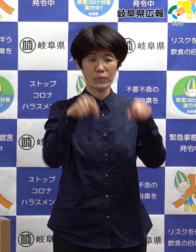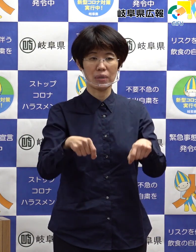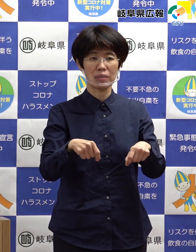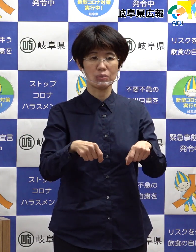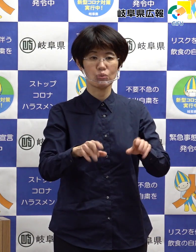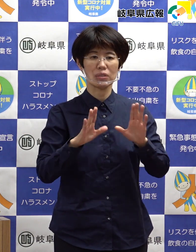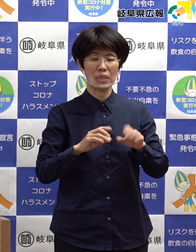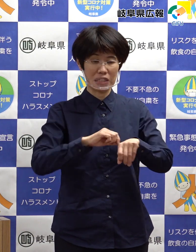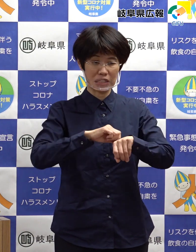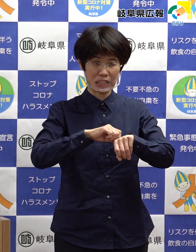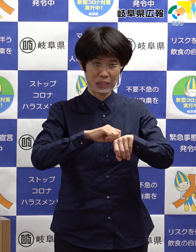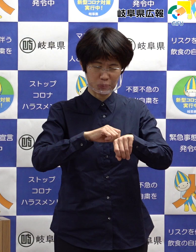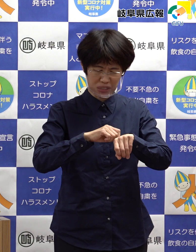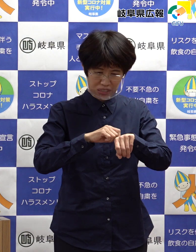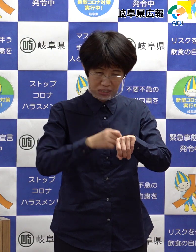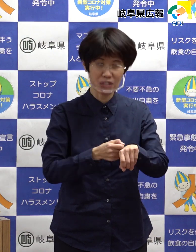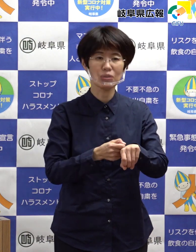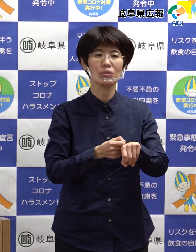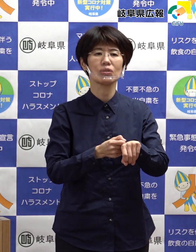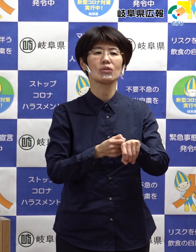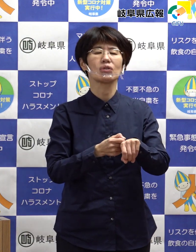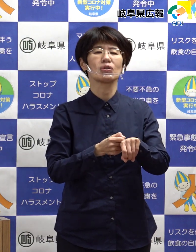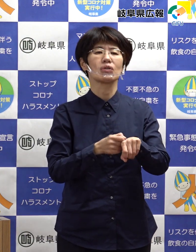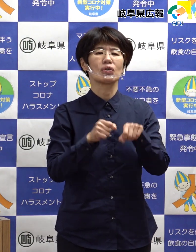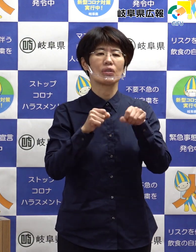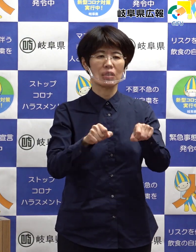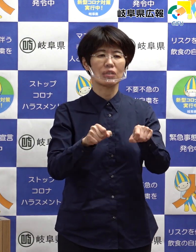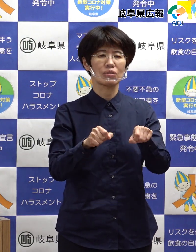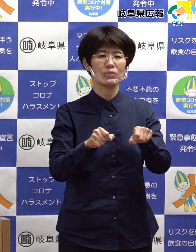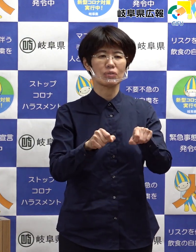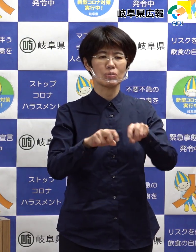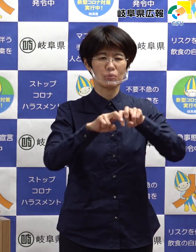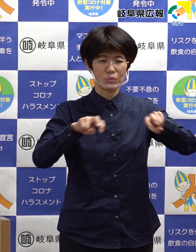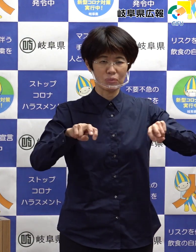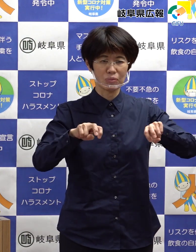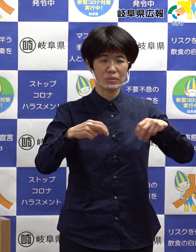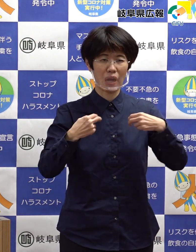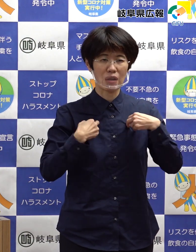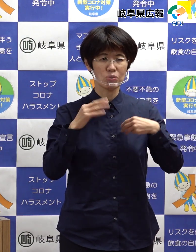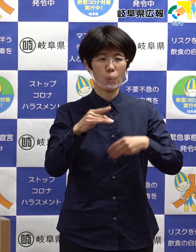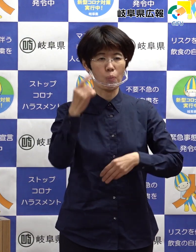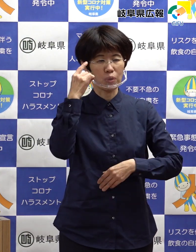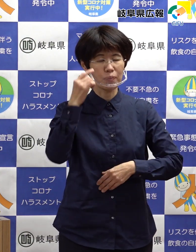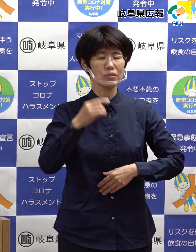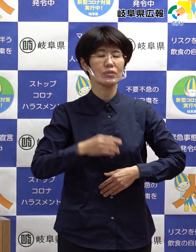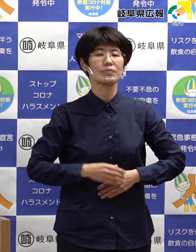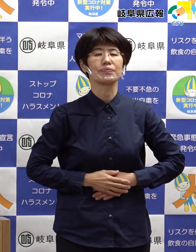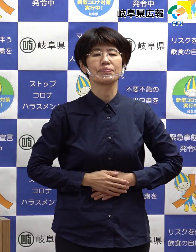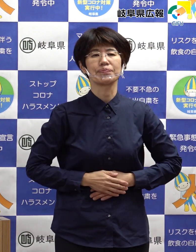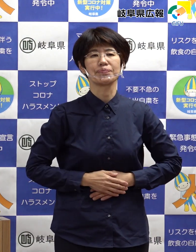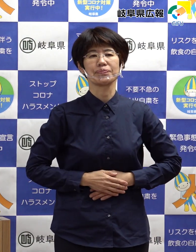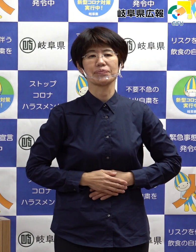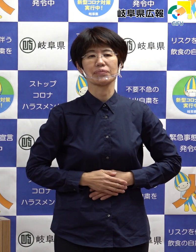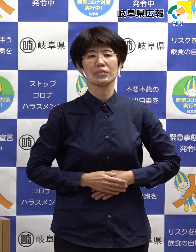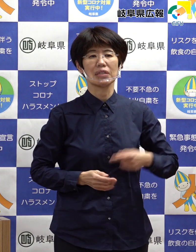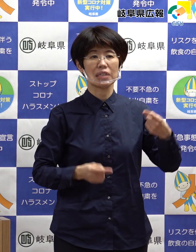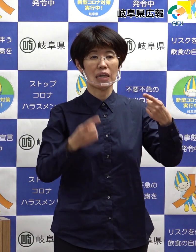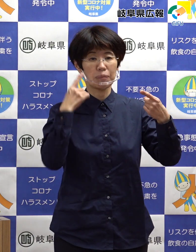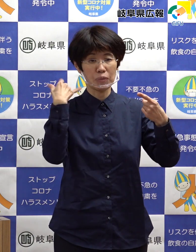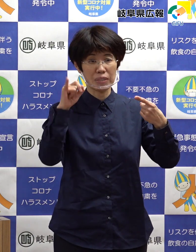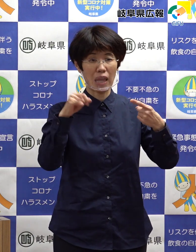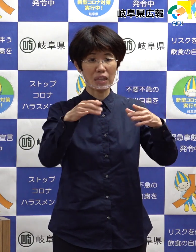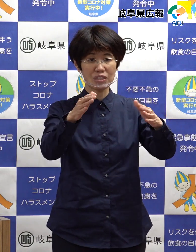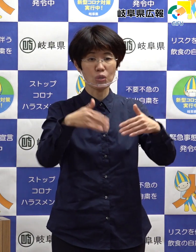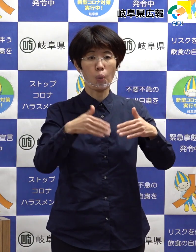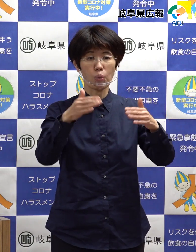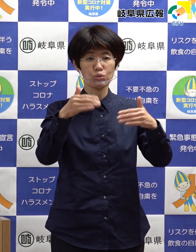厳しく見ていく必要があるという、そういう認識ですね。 1回目の意見聴